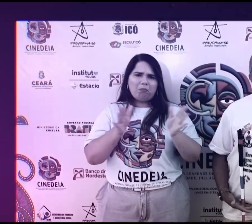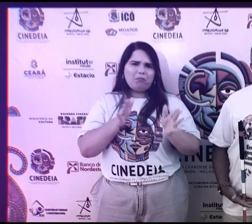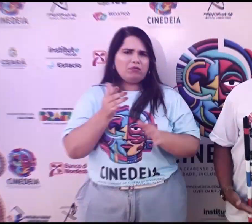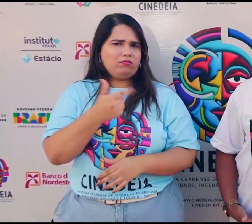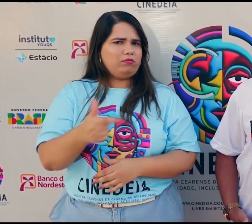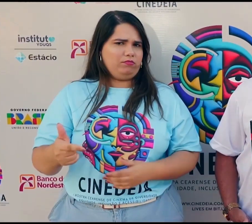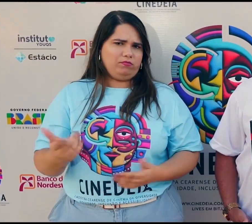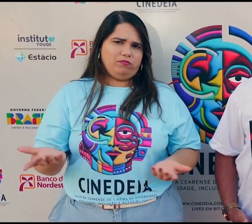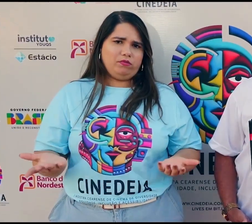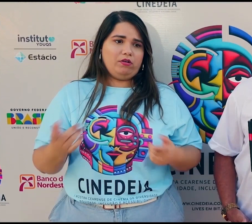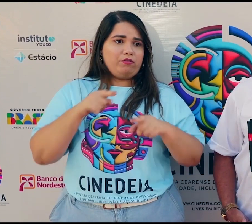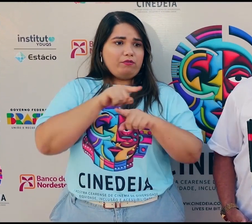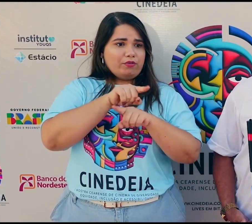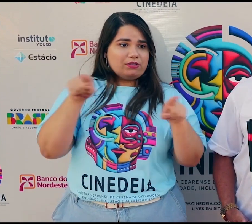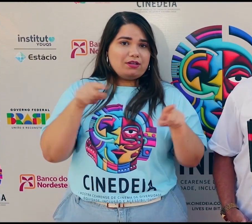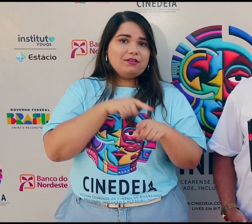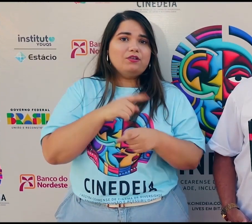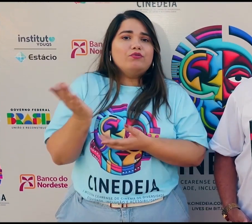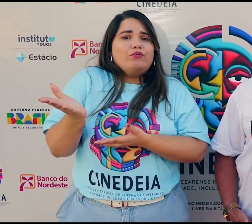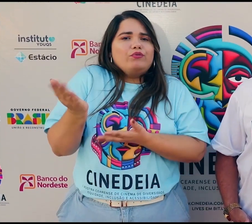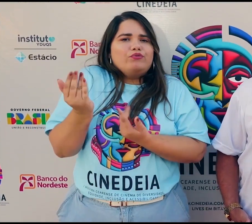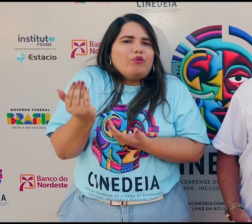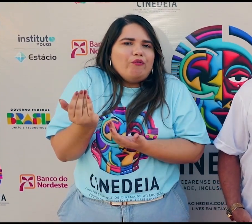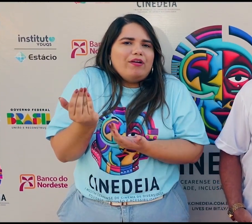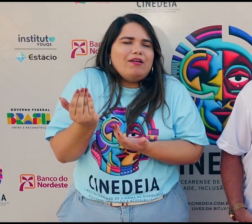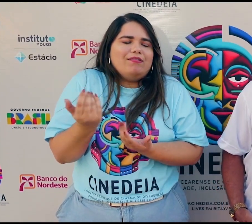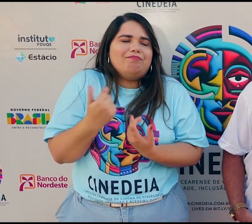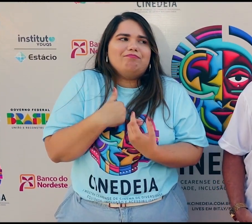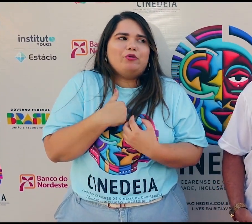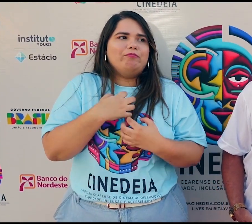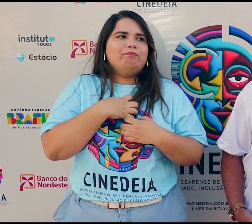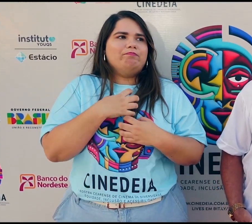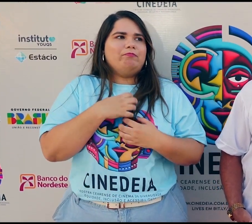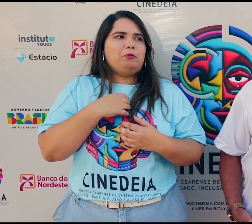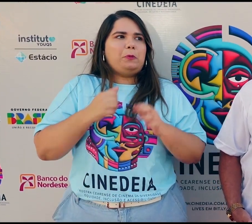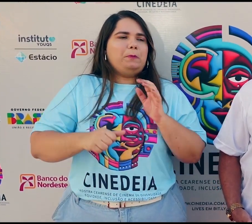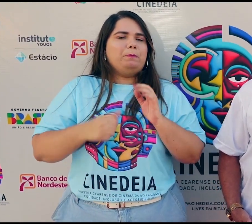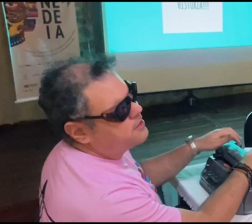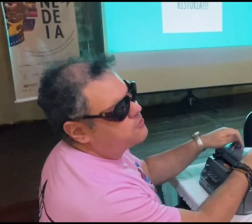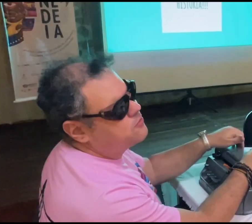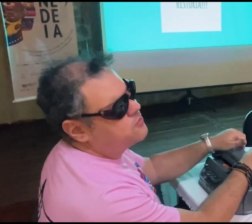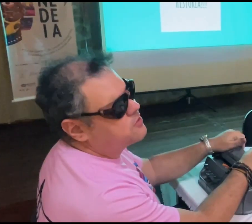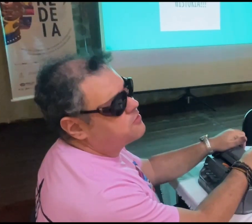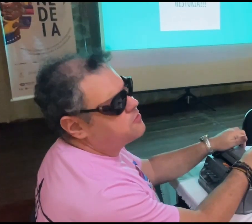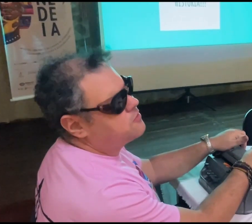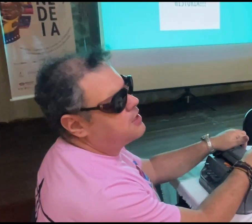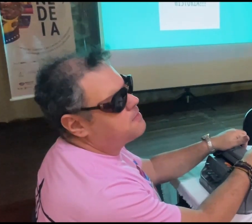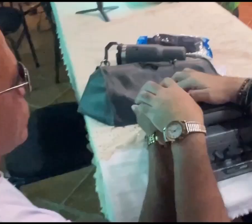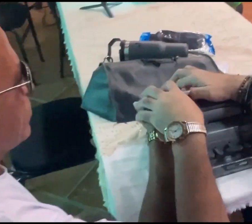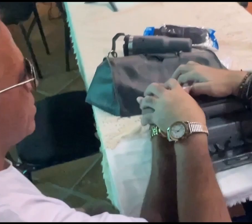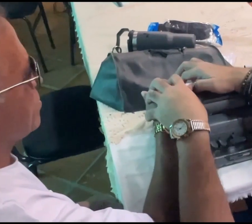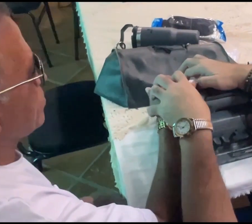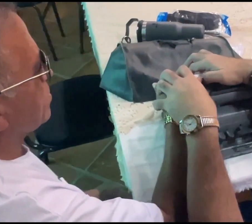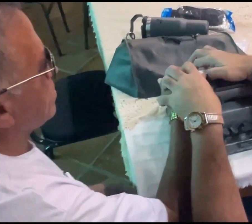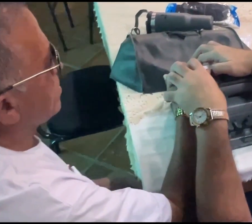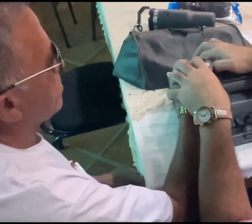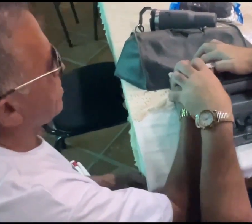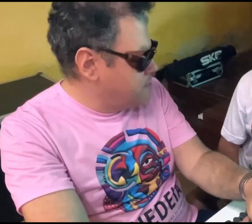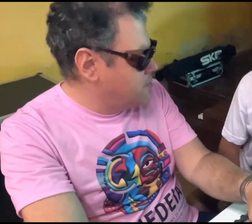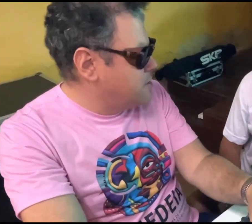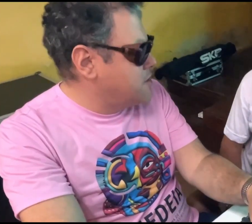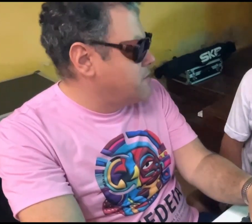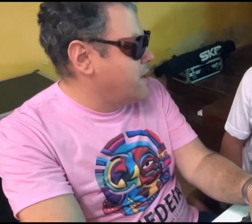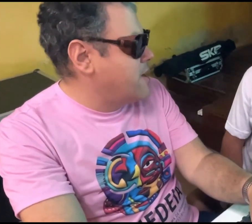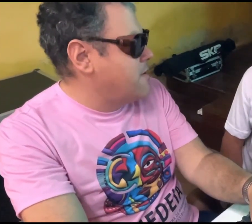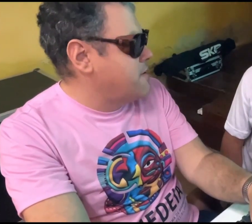passado, foi o Quem é Teu Baby, que é um videoclipe do Leopoldo Nunan, com a participação das cantoras